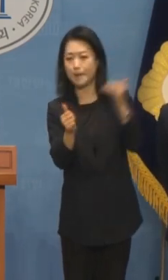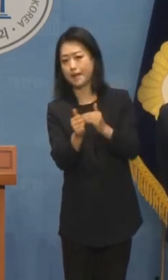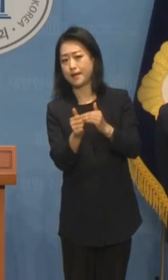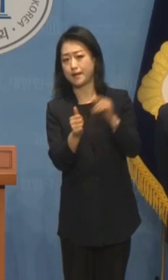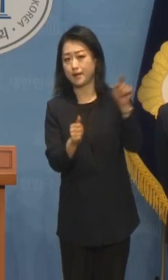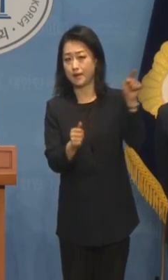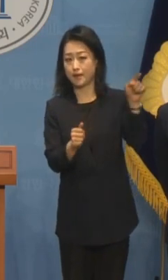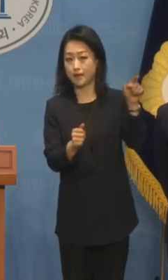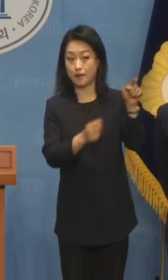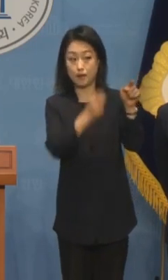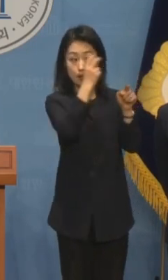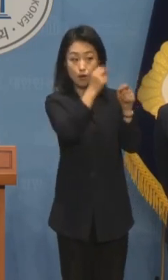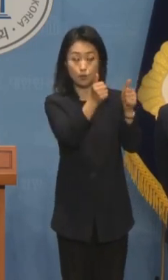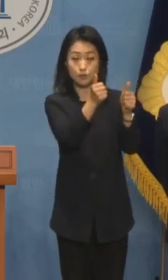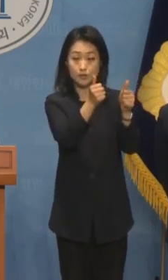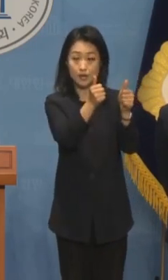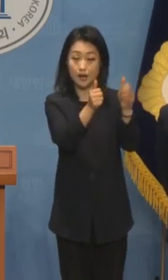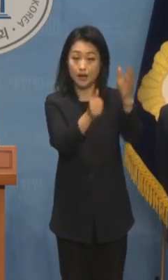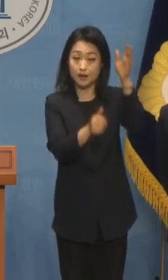일선